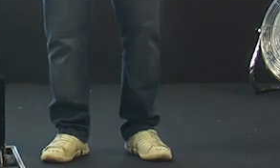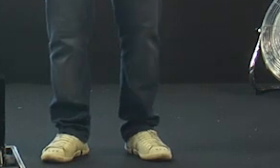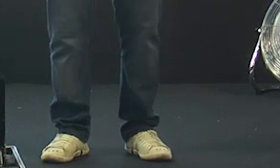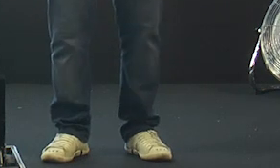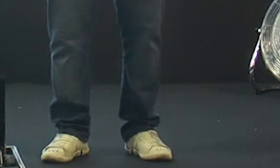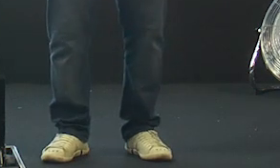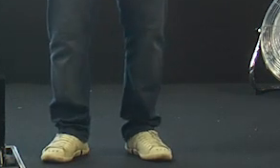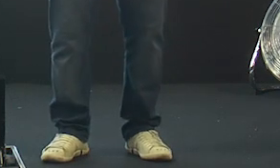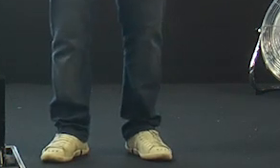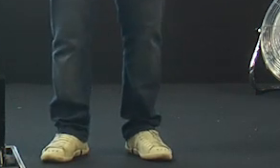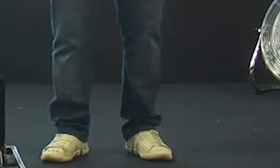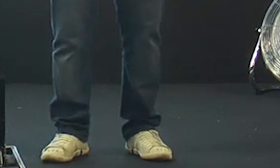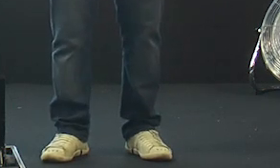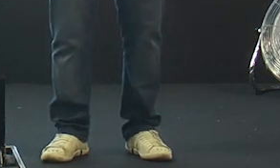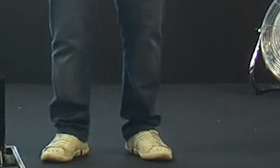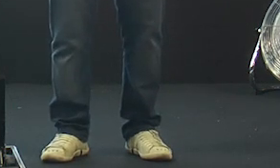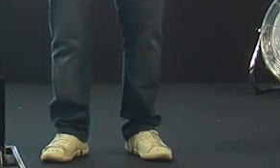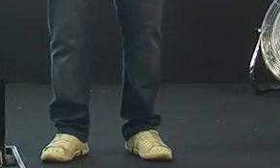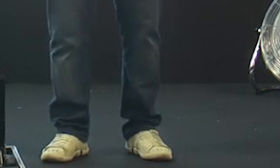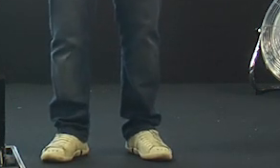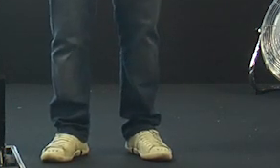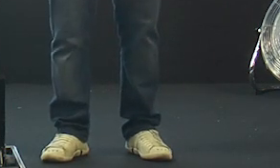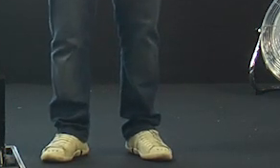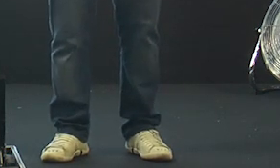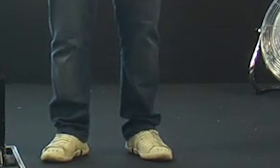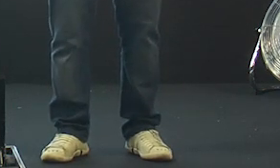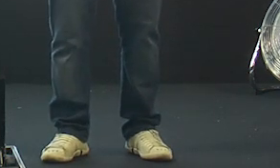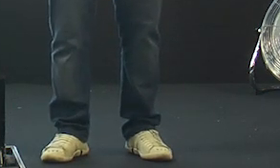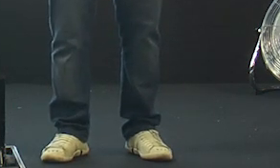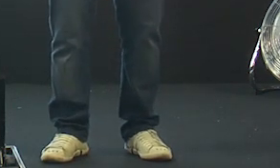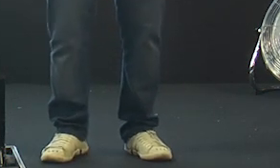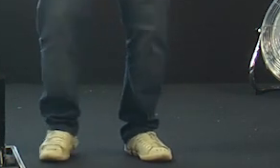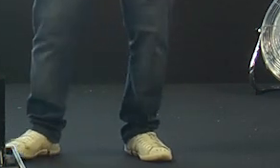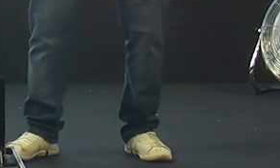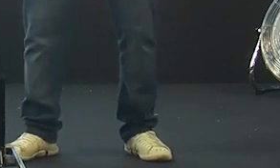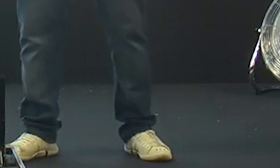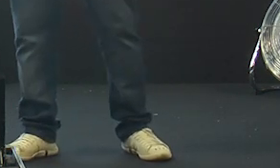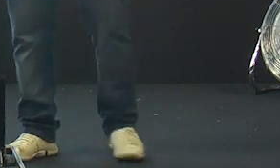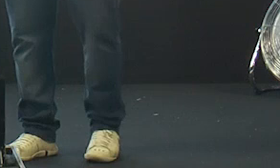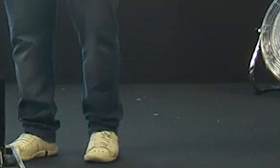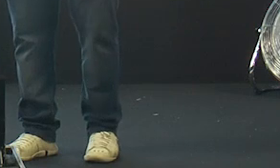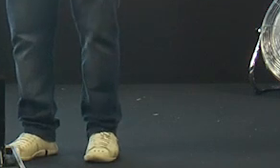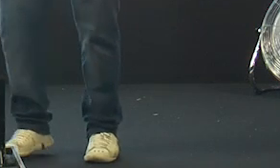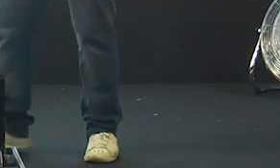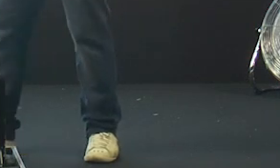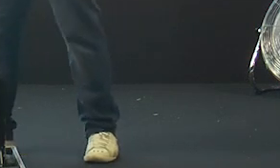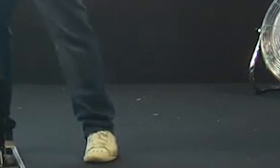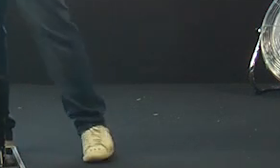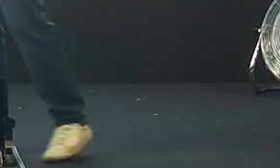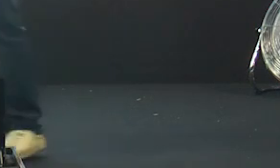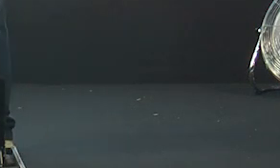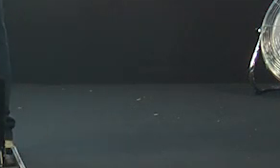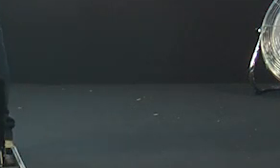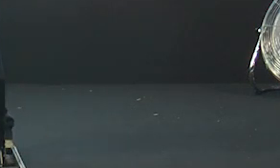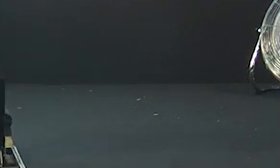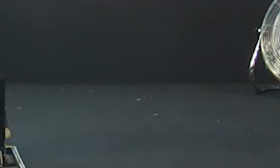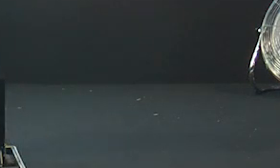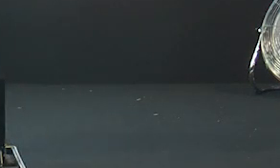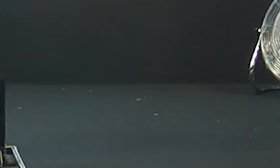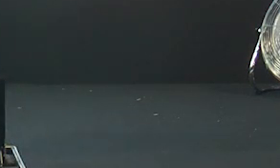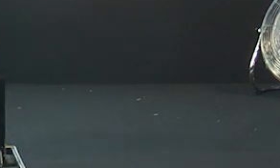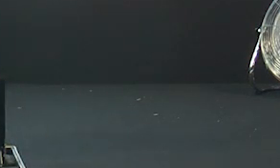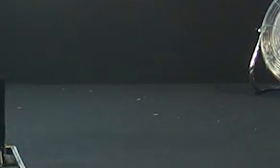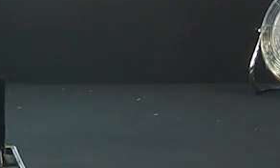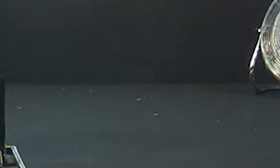a energia química é absorvida para você quebrar a ligação. Enquanto que no produto, a energia sempre vai ser